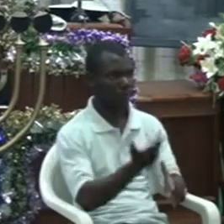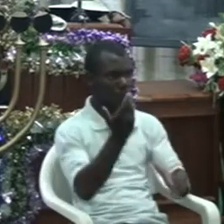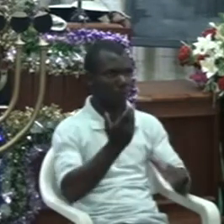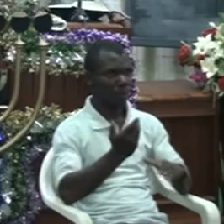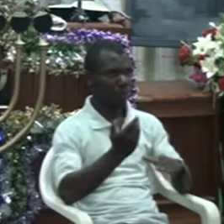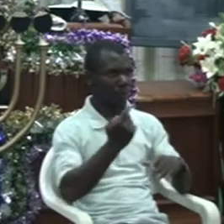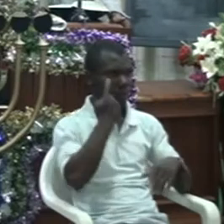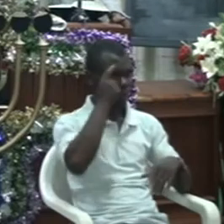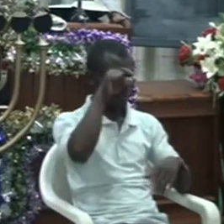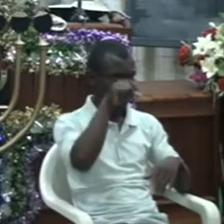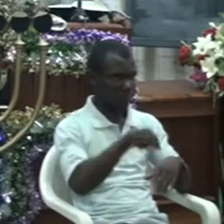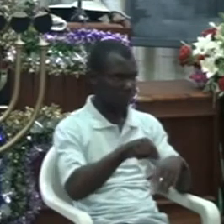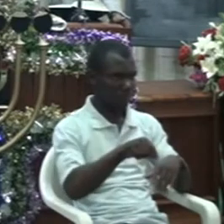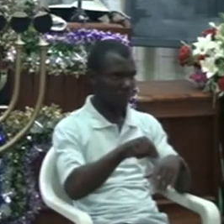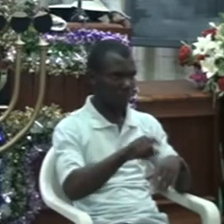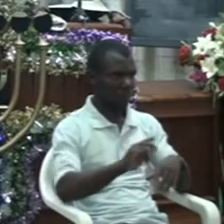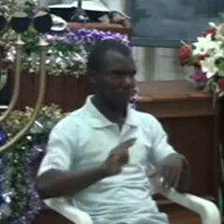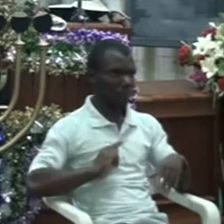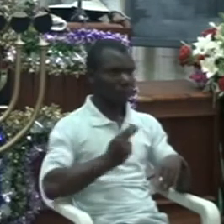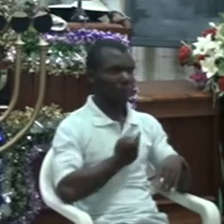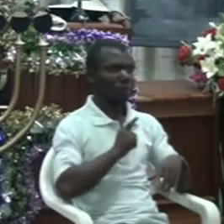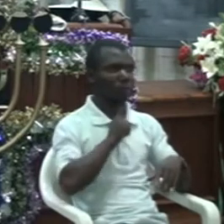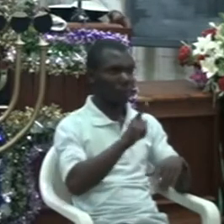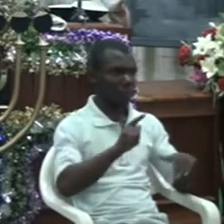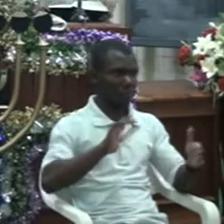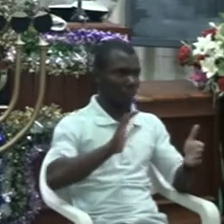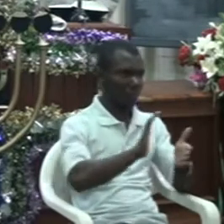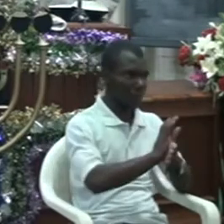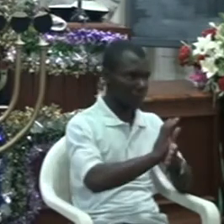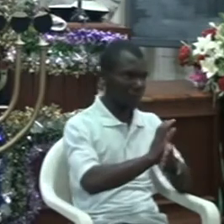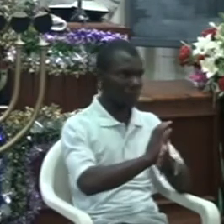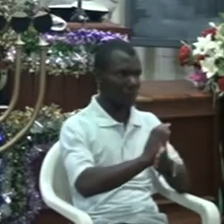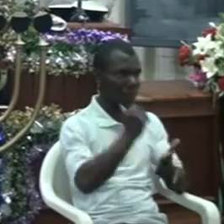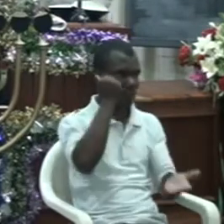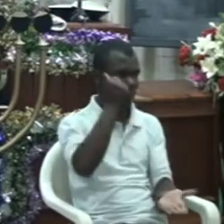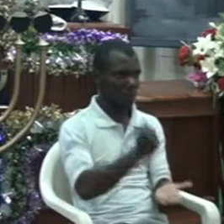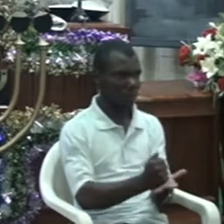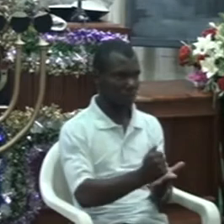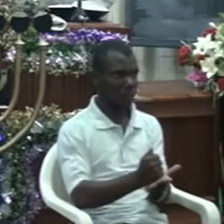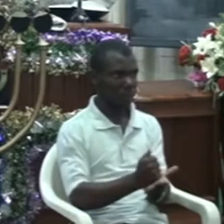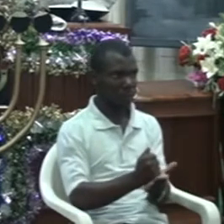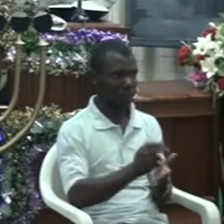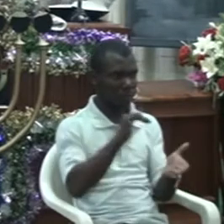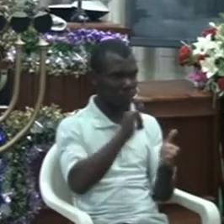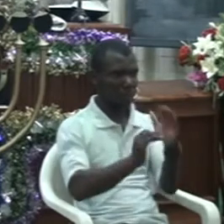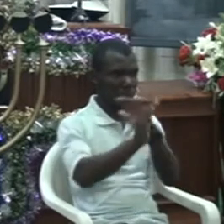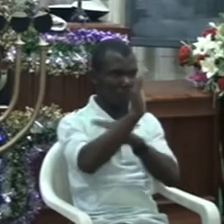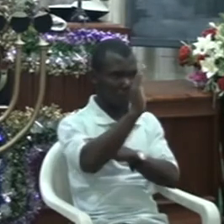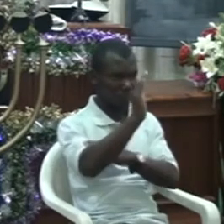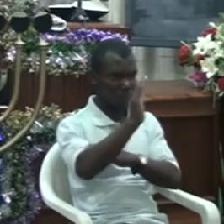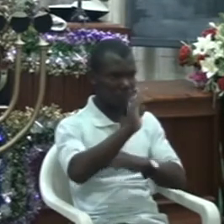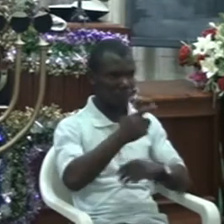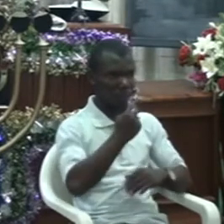Juu tutiwe muhuri. Pour que nous soyons scellés. Muhuri. Le sceau. Ni Mungu anaangalia maisha